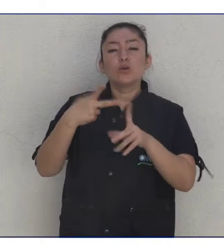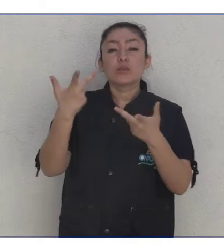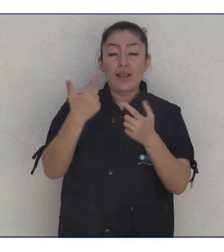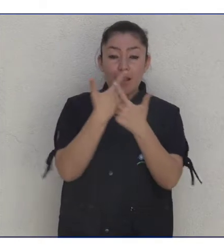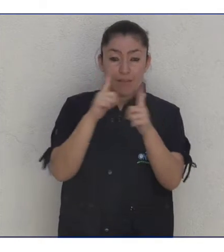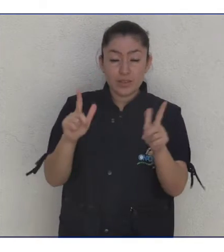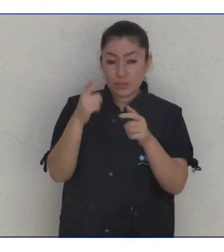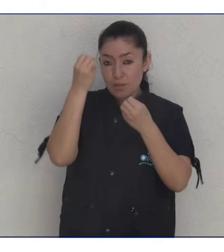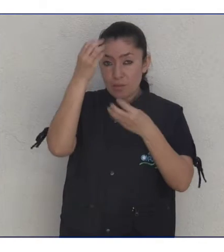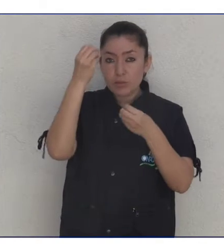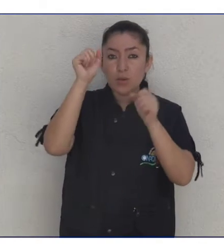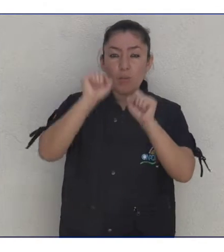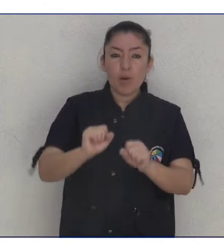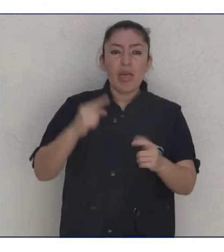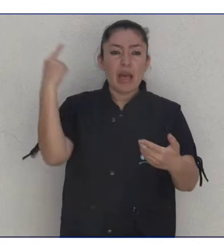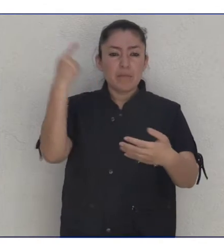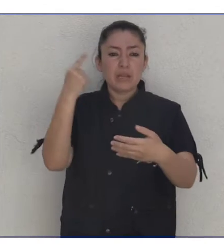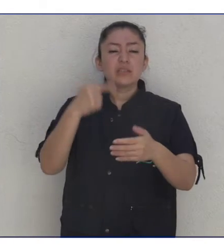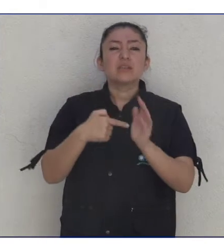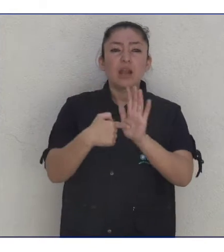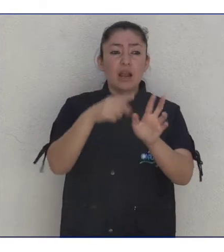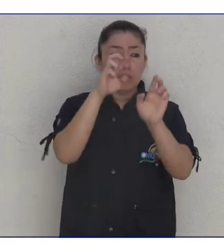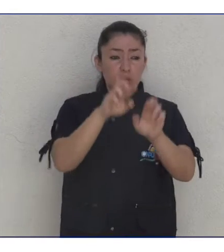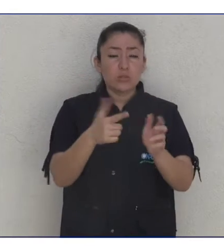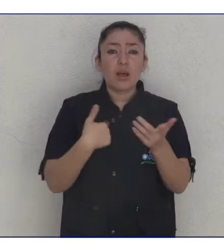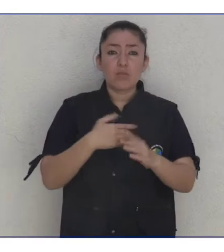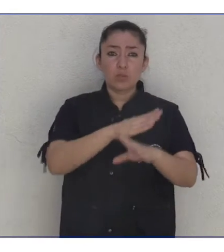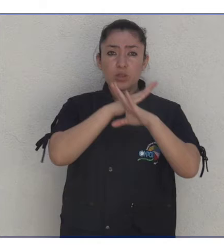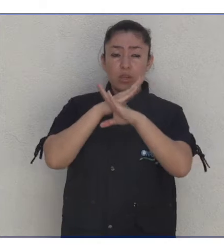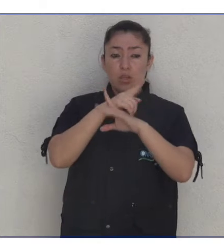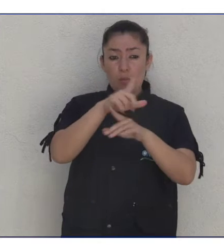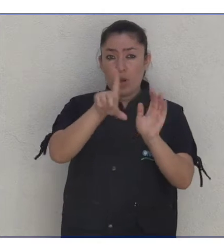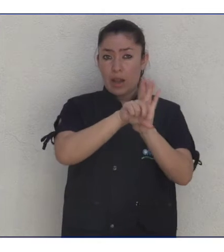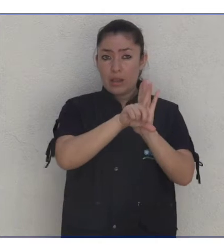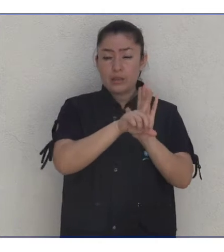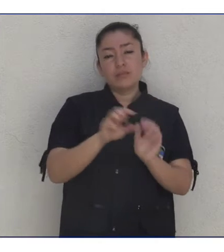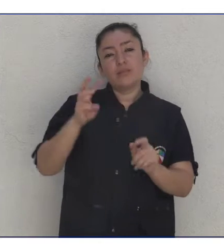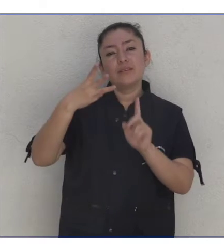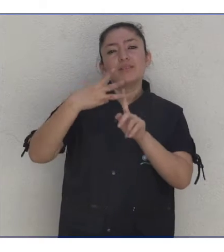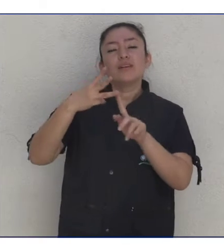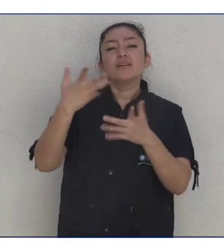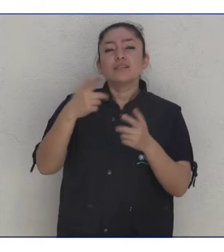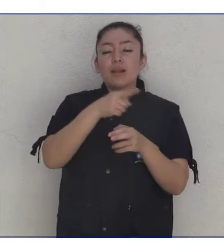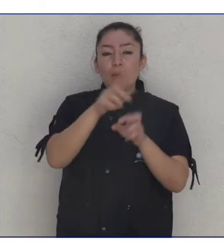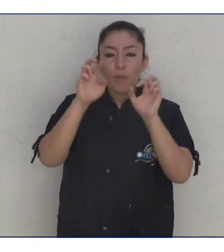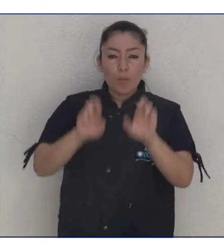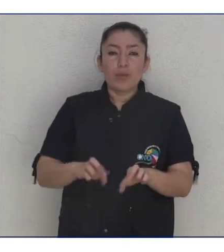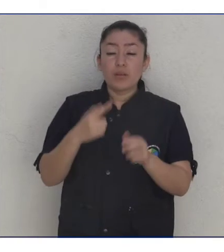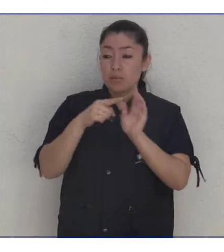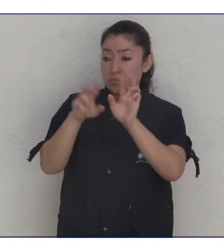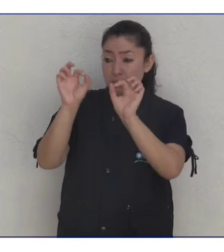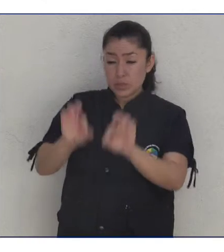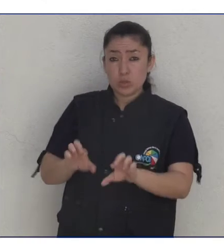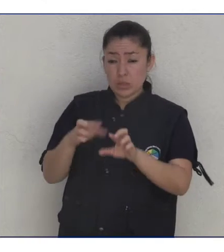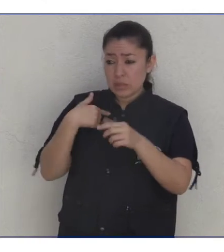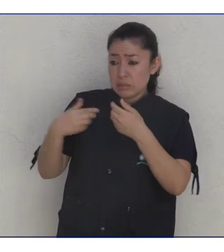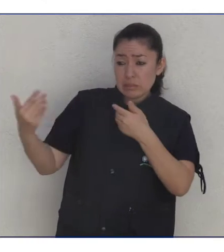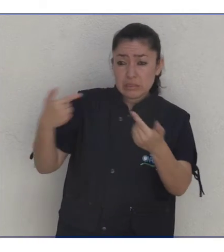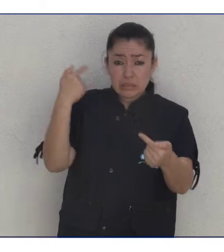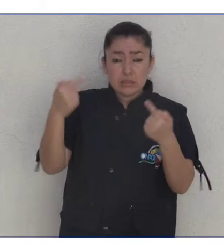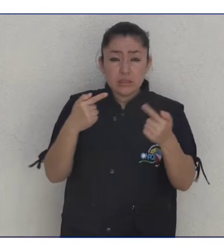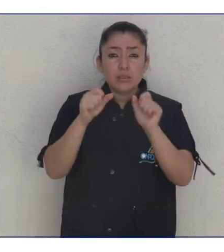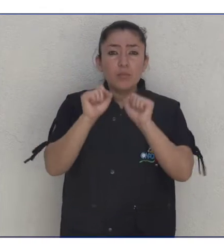la liberación de la información de referencia pueda amenazar efectivamente el interés protegido por la ley. Y 3. Que el perjuicio o daño que